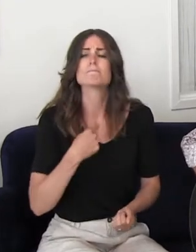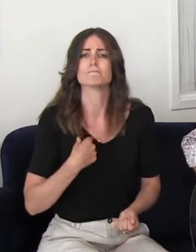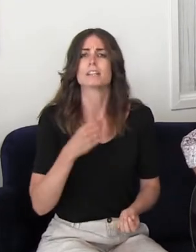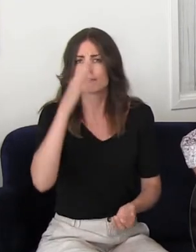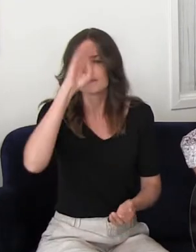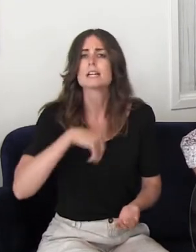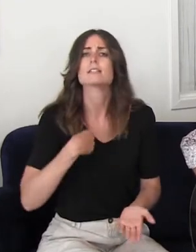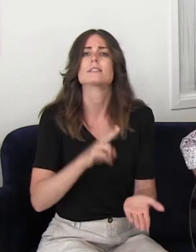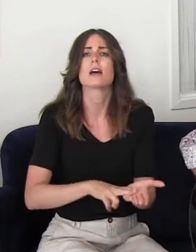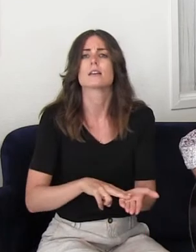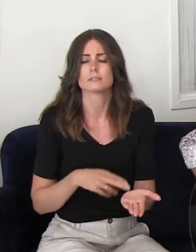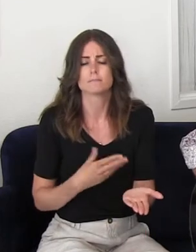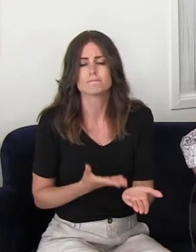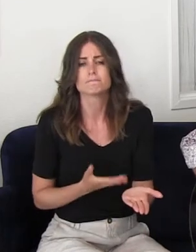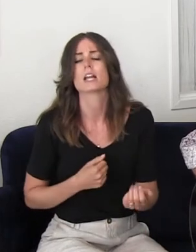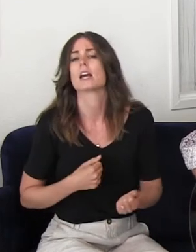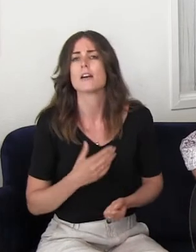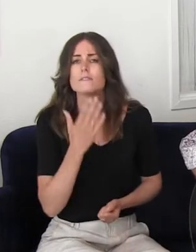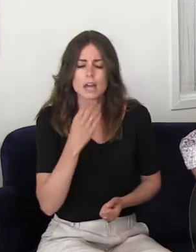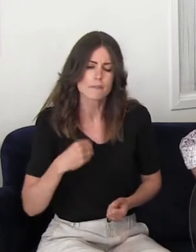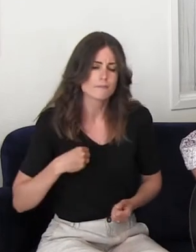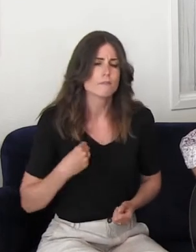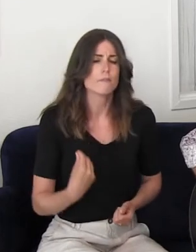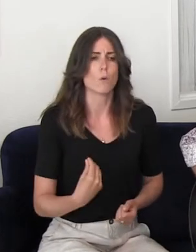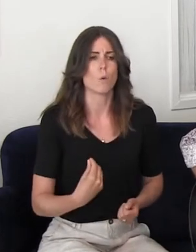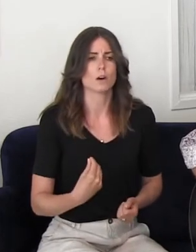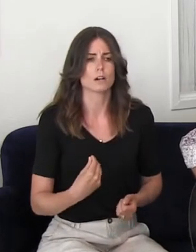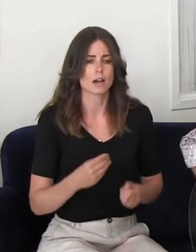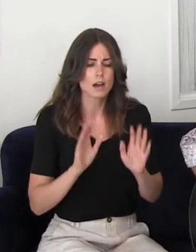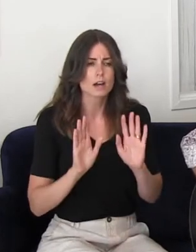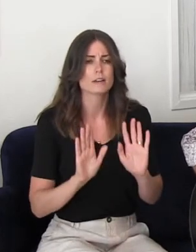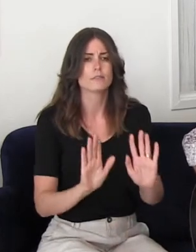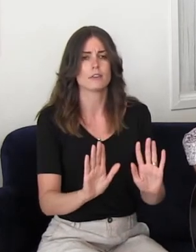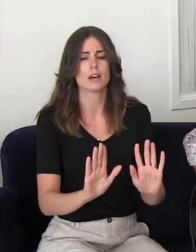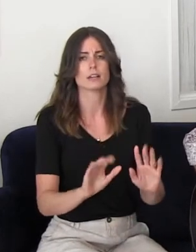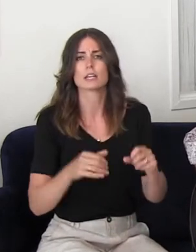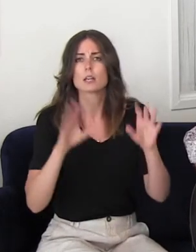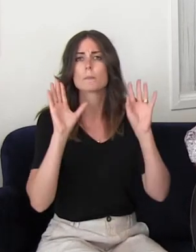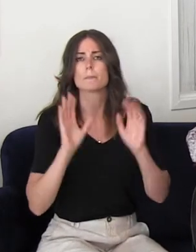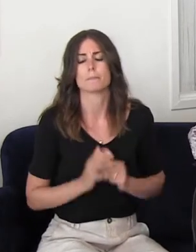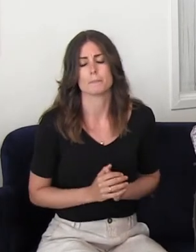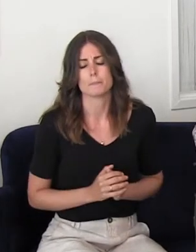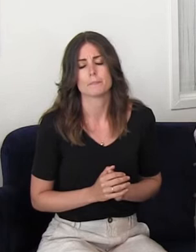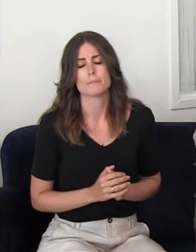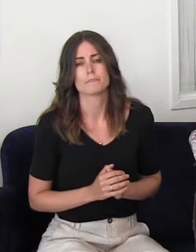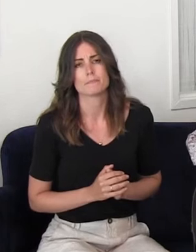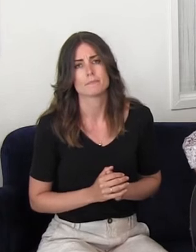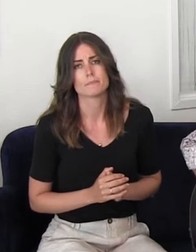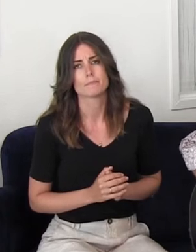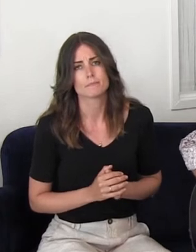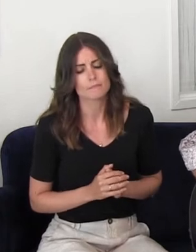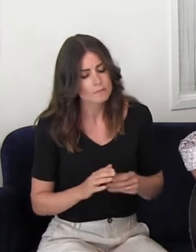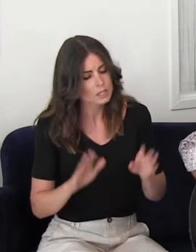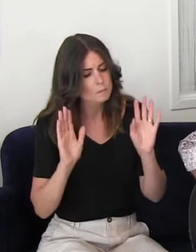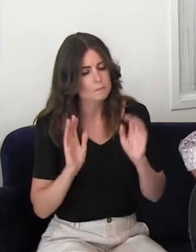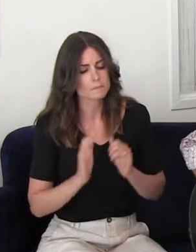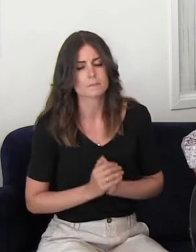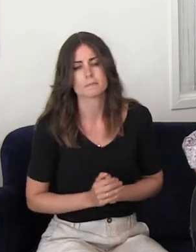sant? Vem vågar vägra ge sin själ i pant? Sin själ i